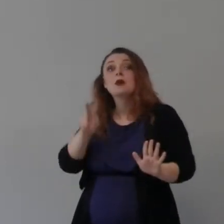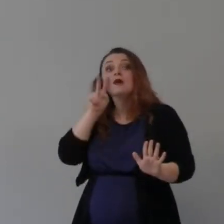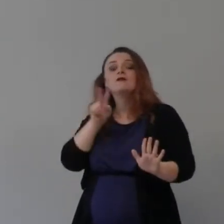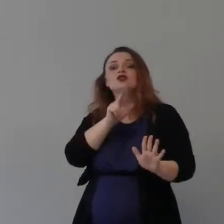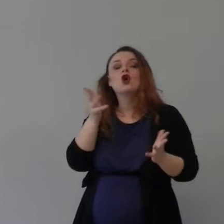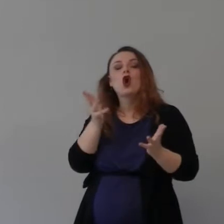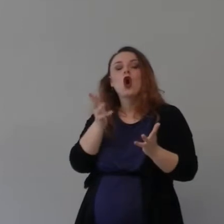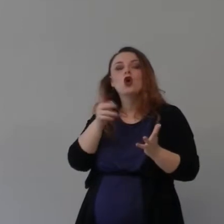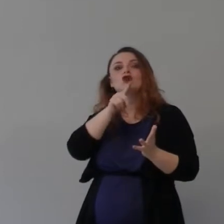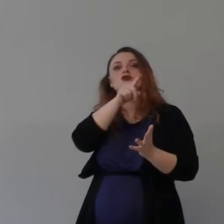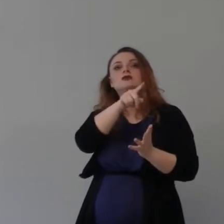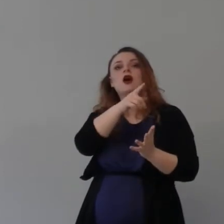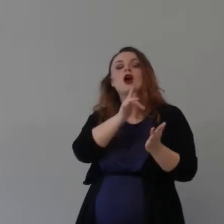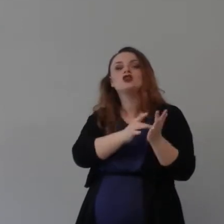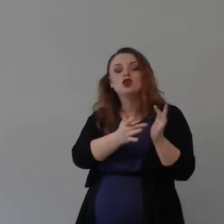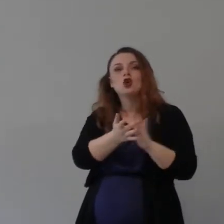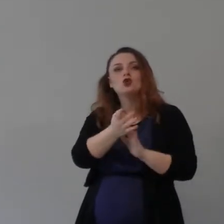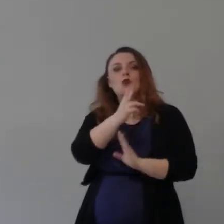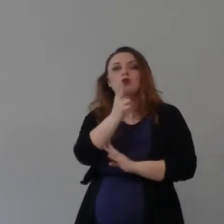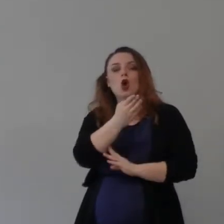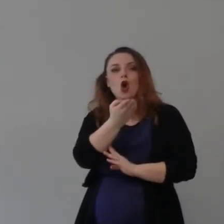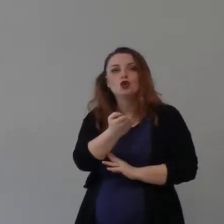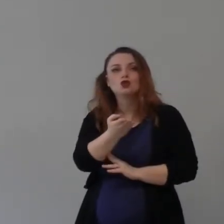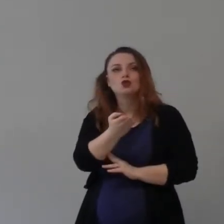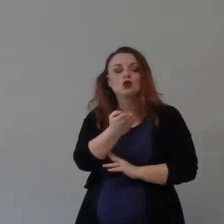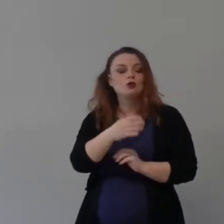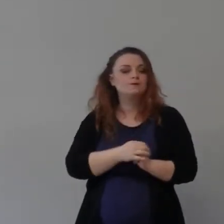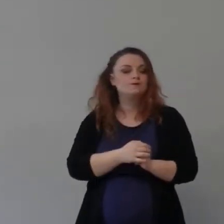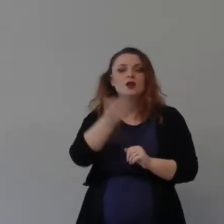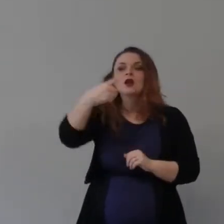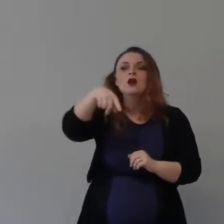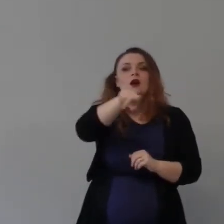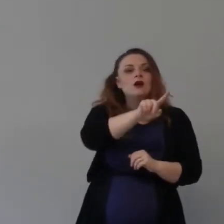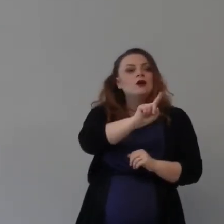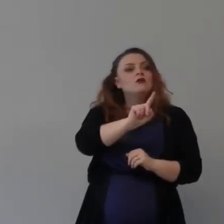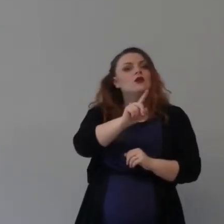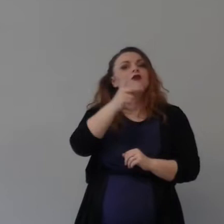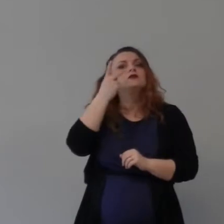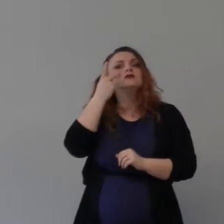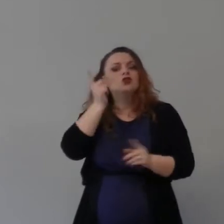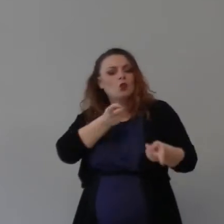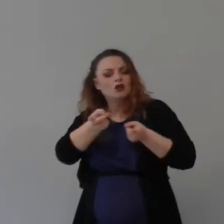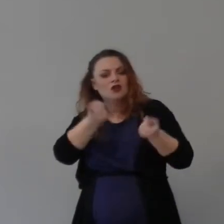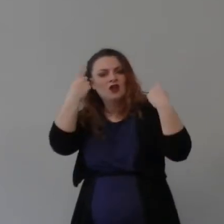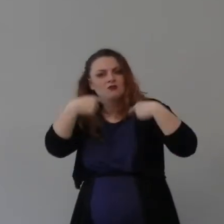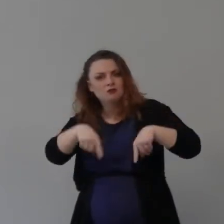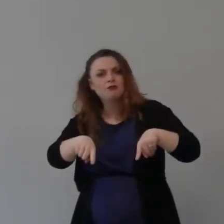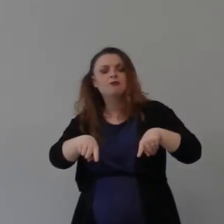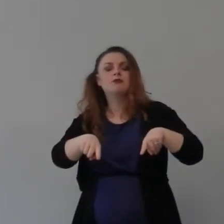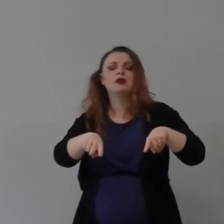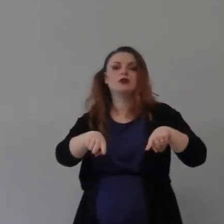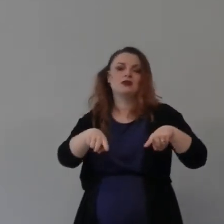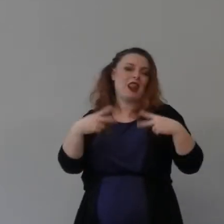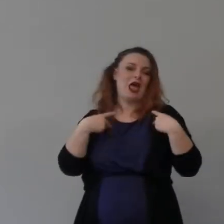l'aveva visto morire in croce. Ti chiedo, ti sei trovata lì, a che devi intorno nella